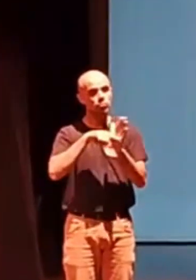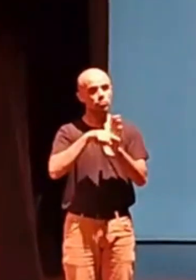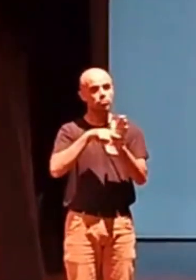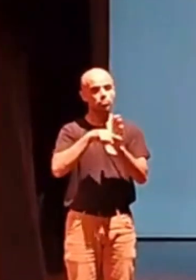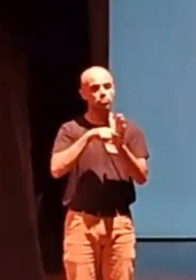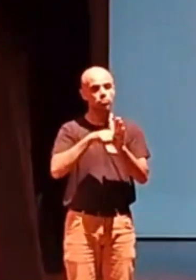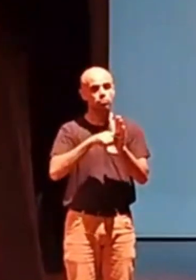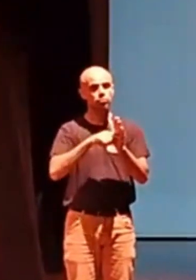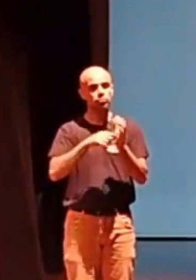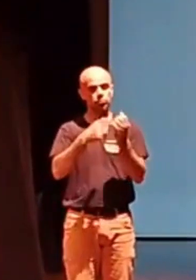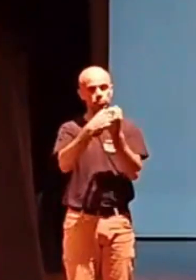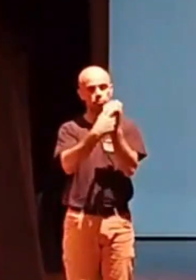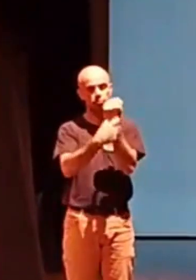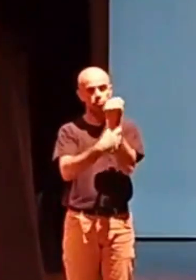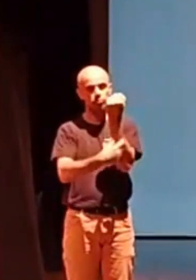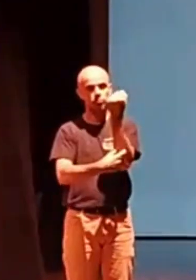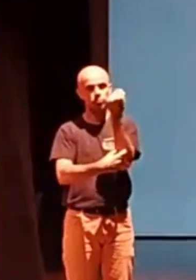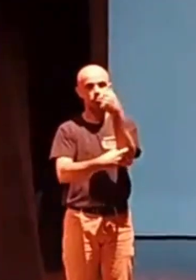de escoliose.